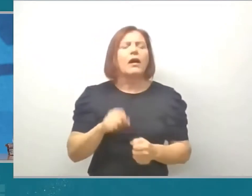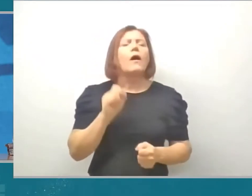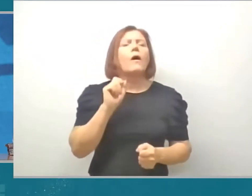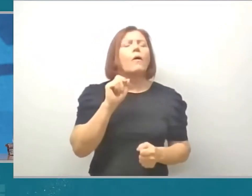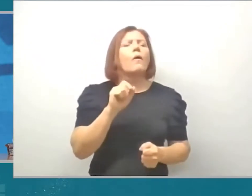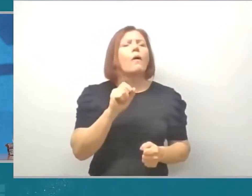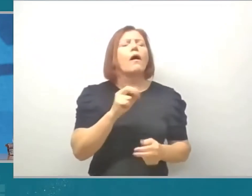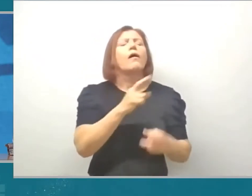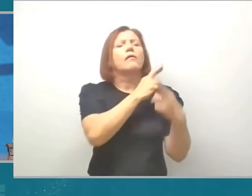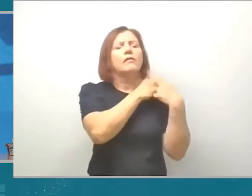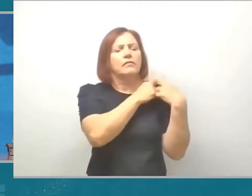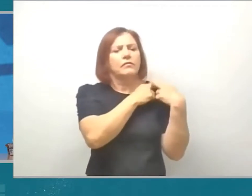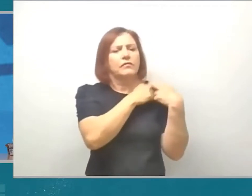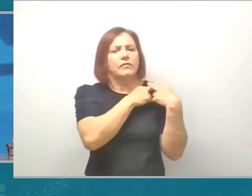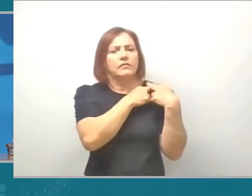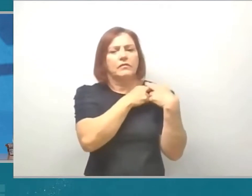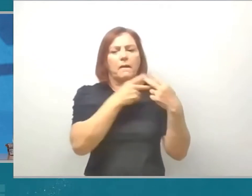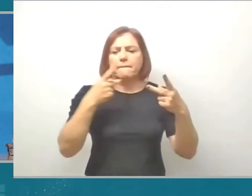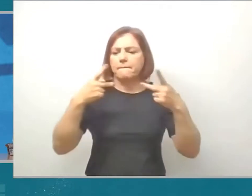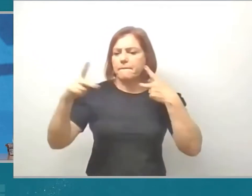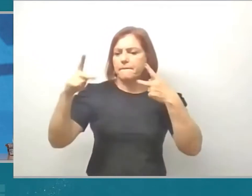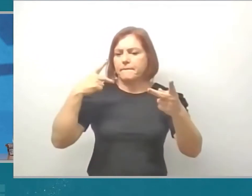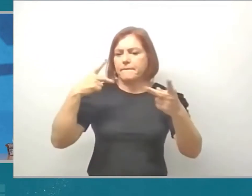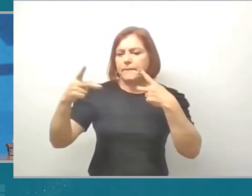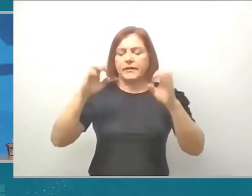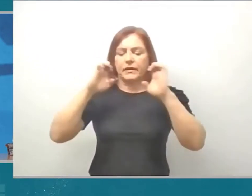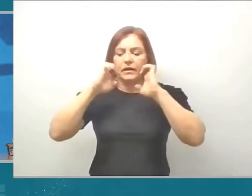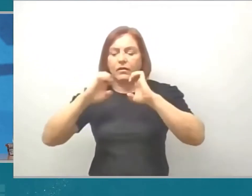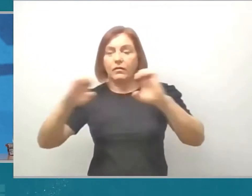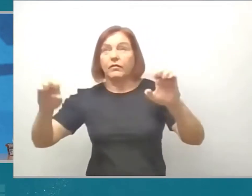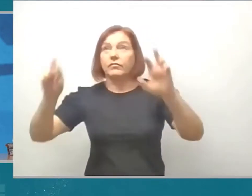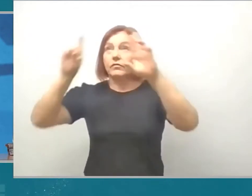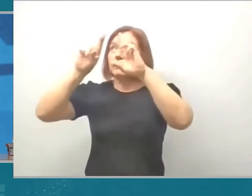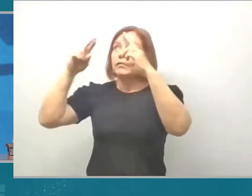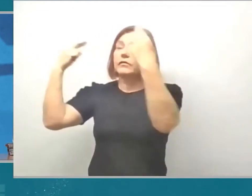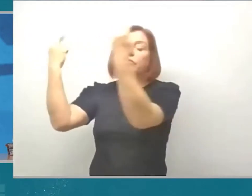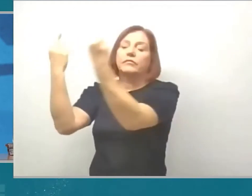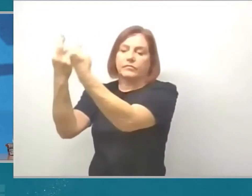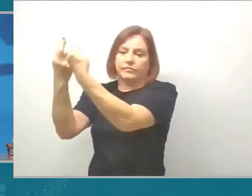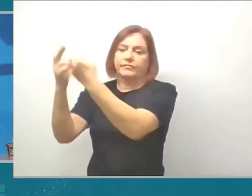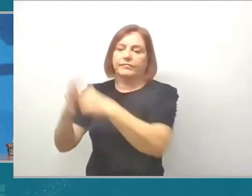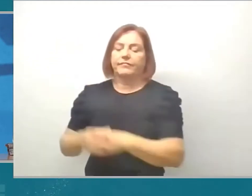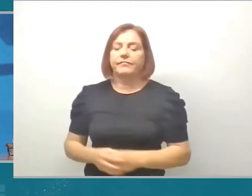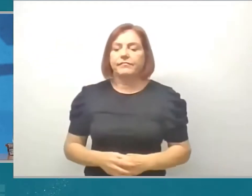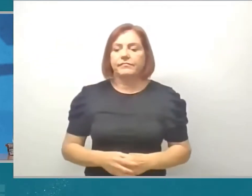no 22 diz: depois disto, foi Jesus com seus discípulos